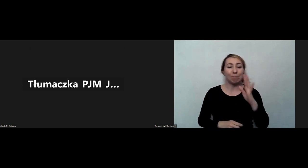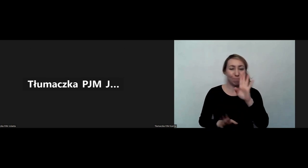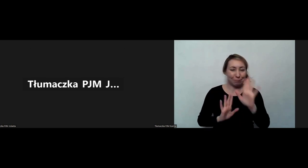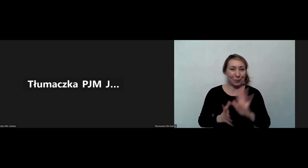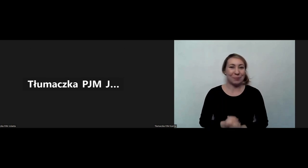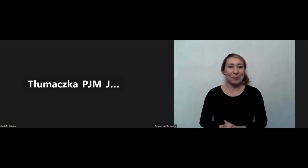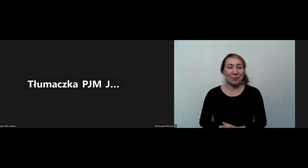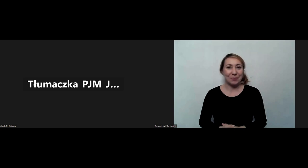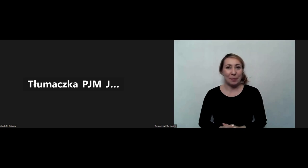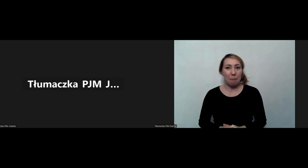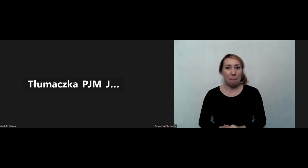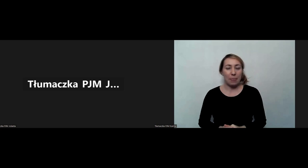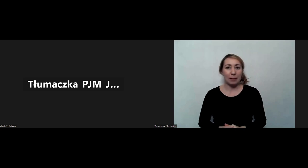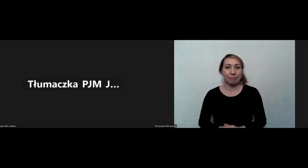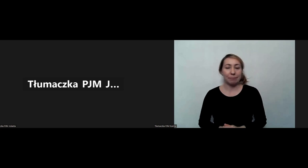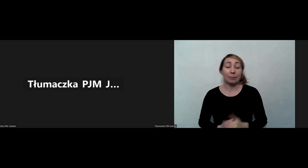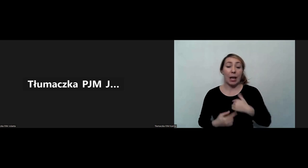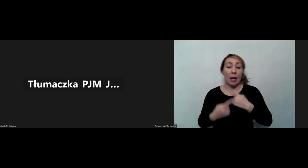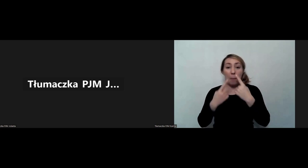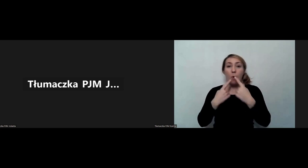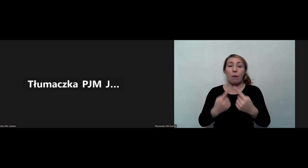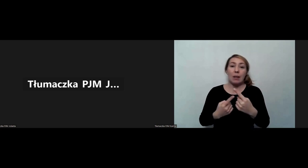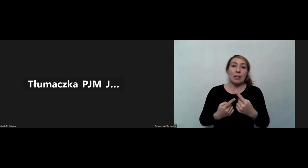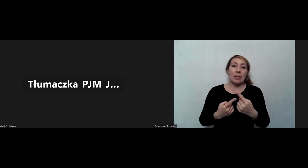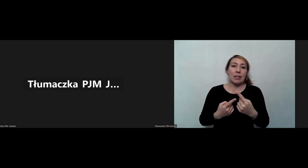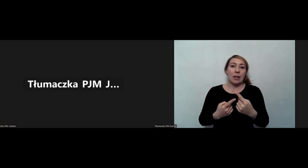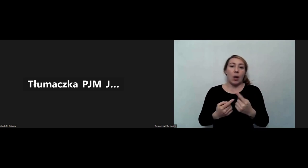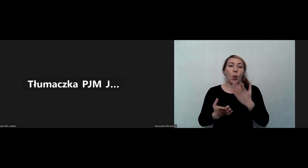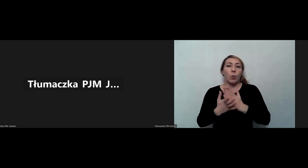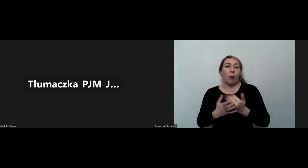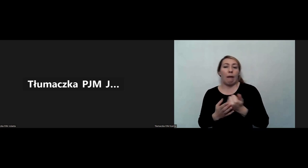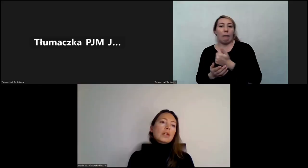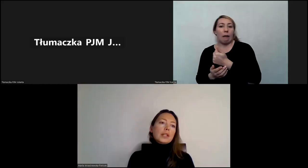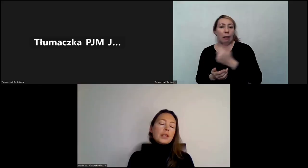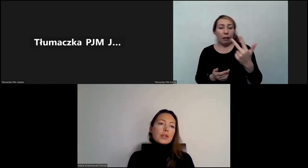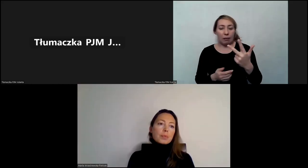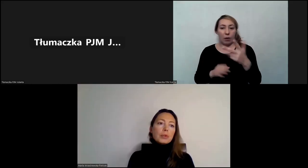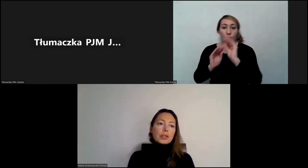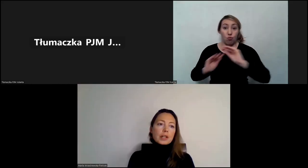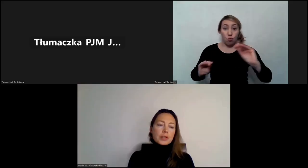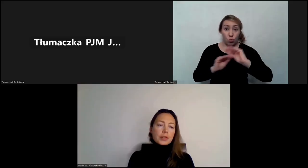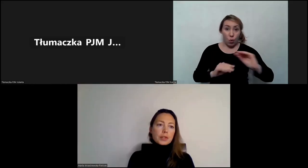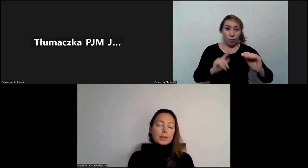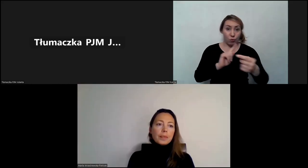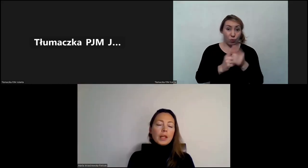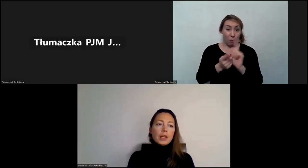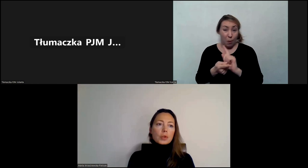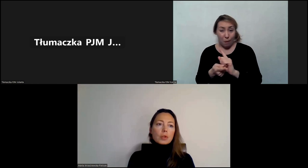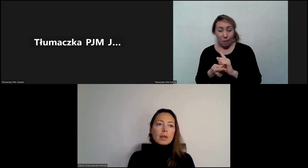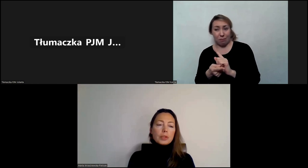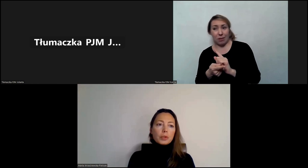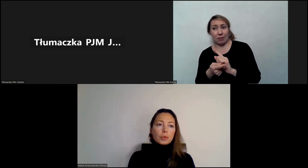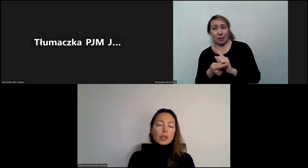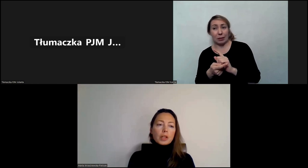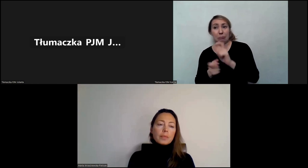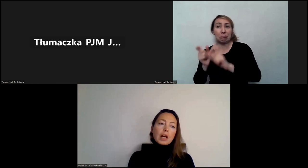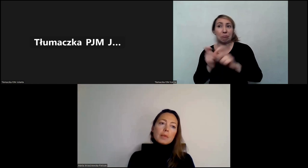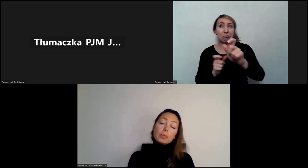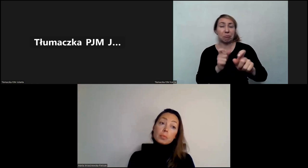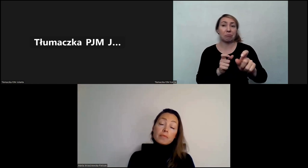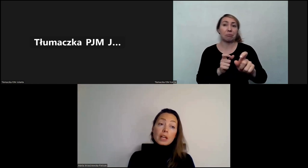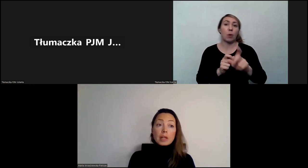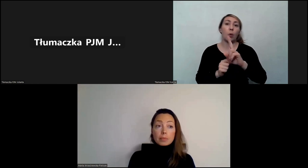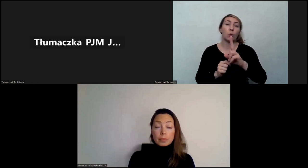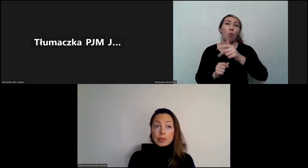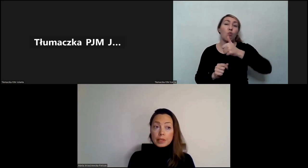To może powiem, że już kilka takich szkoleń, spotkań z osobami, które